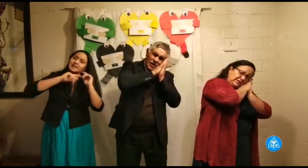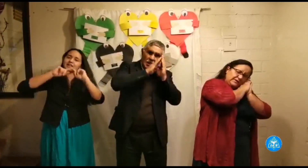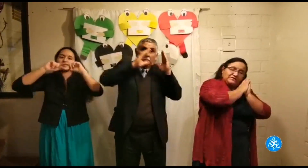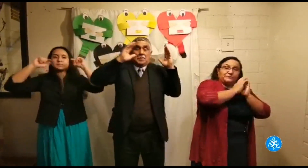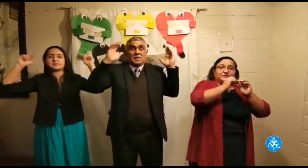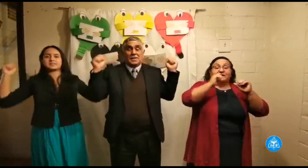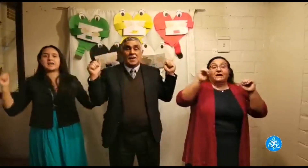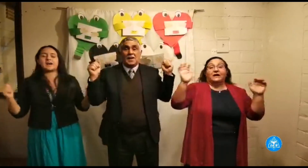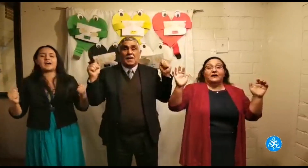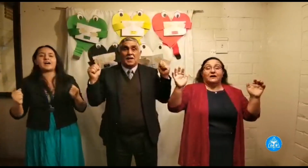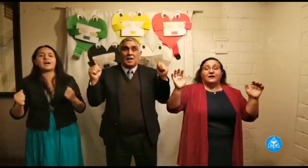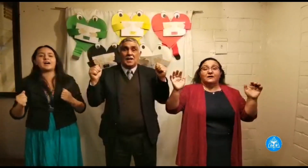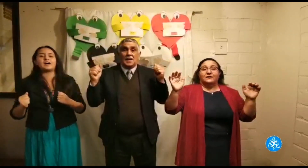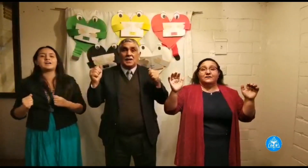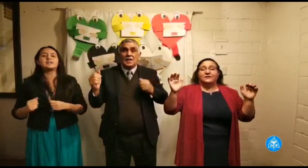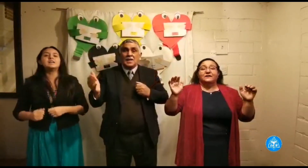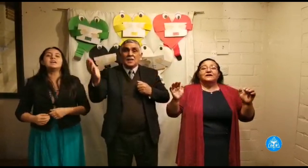al despertar,